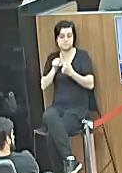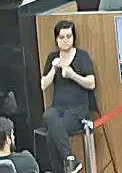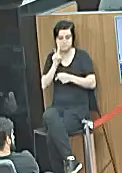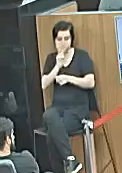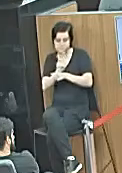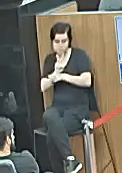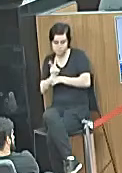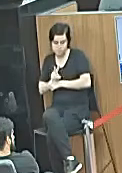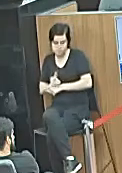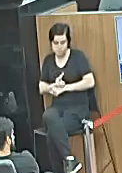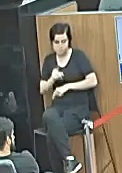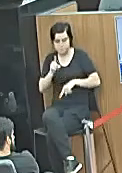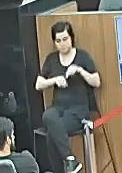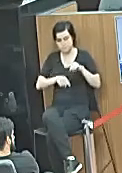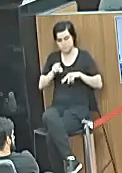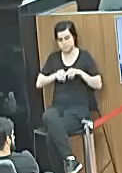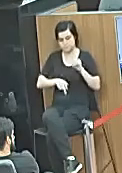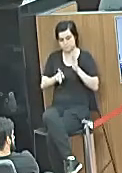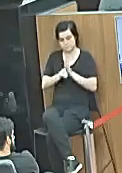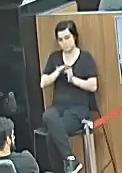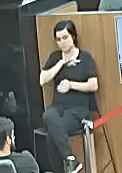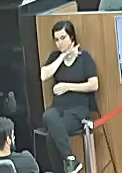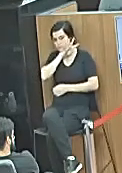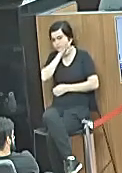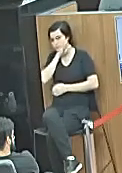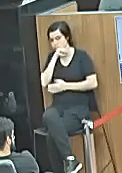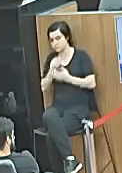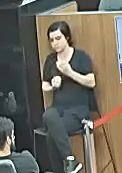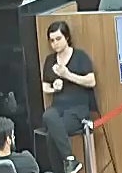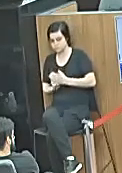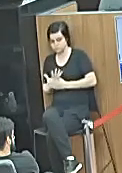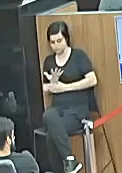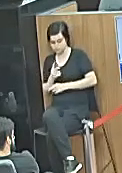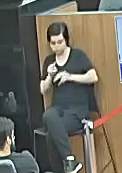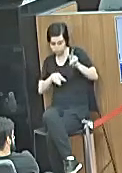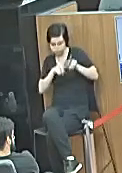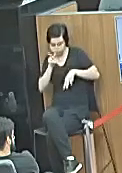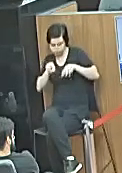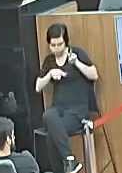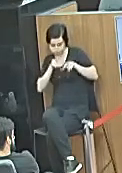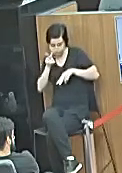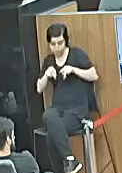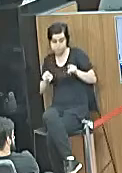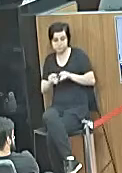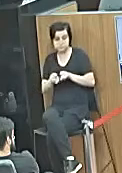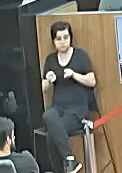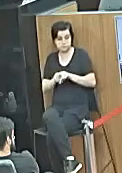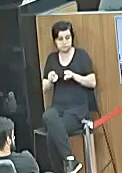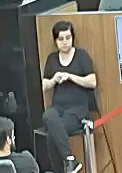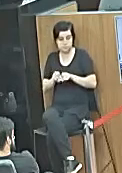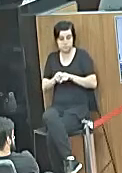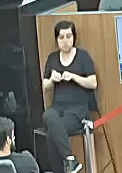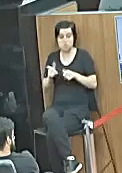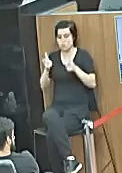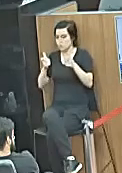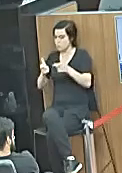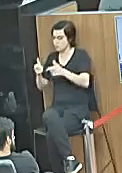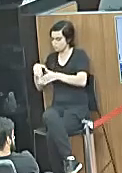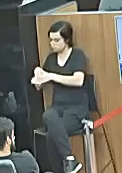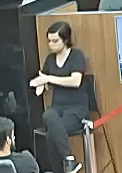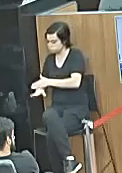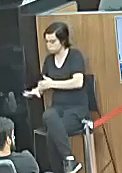produtos de origem animal realizar realizando a análise inclusive em frigoríficos e